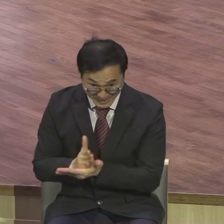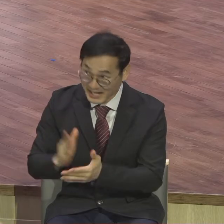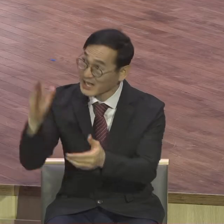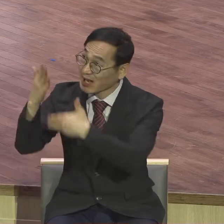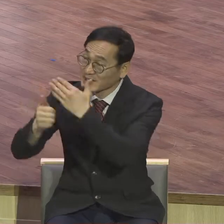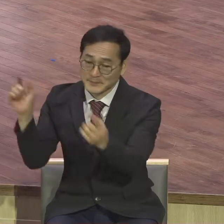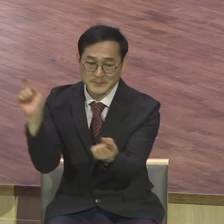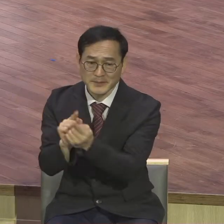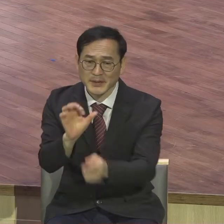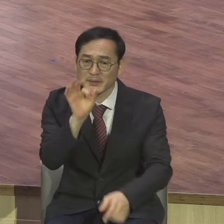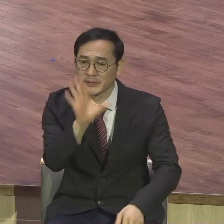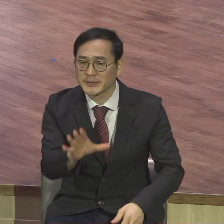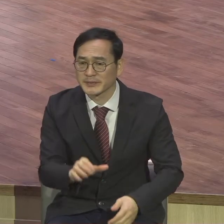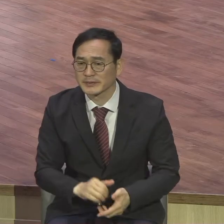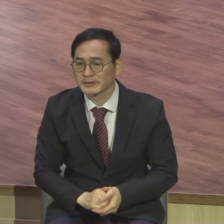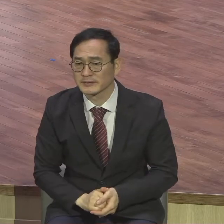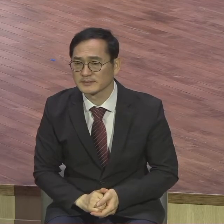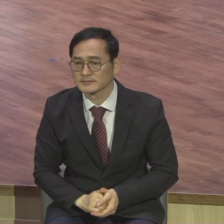둘러가도 서울입니까?